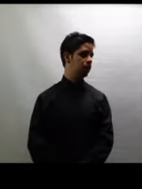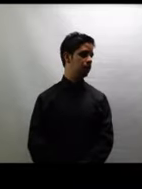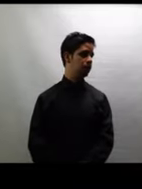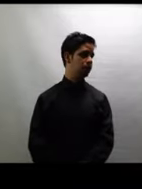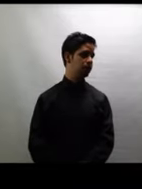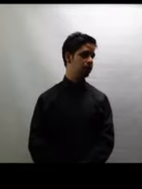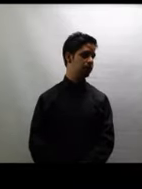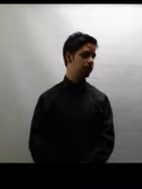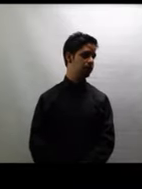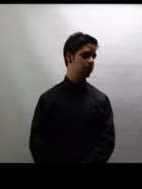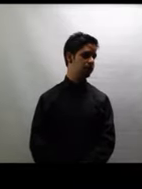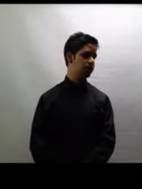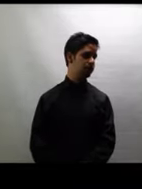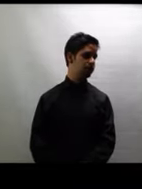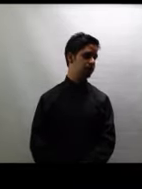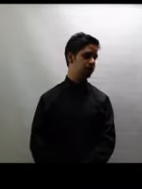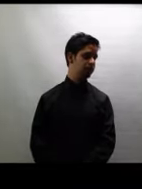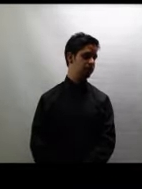a Media Room.